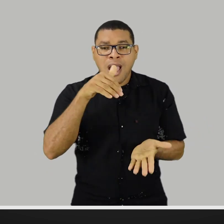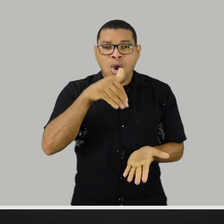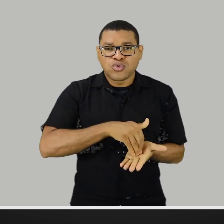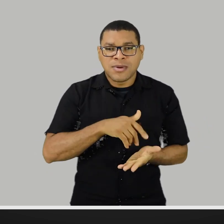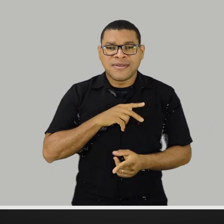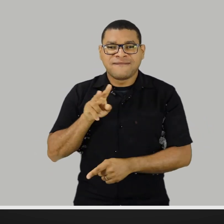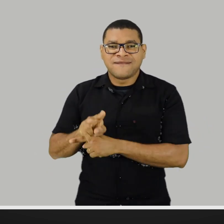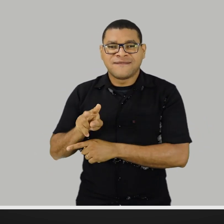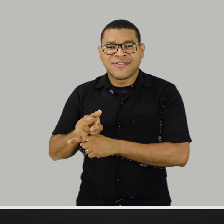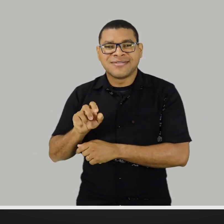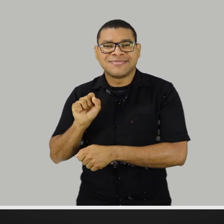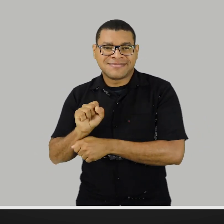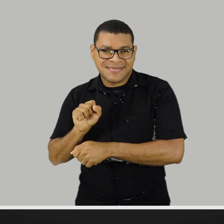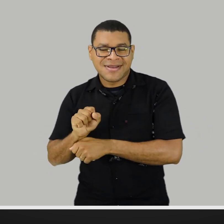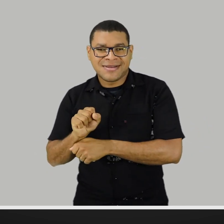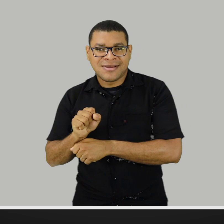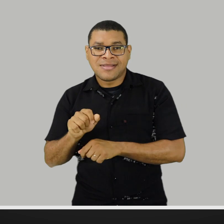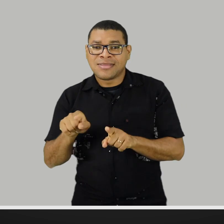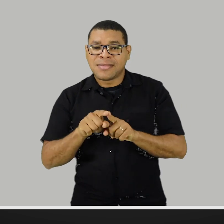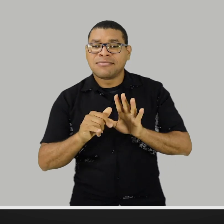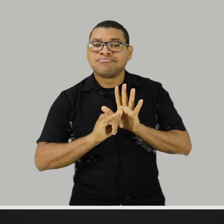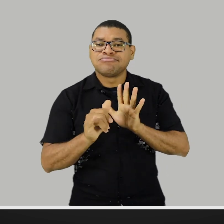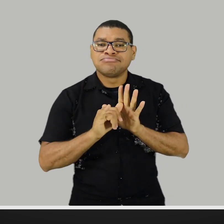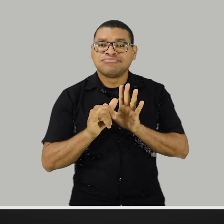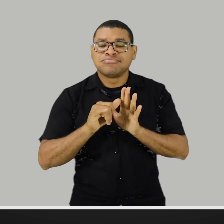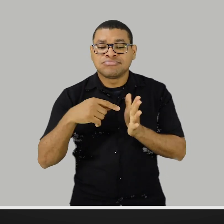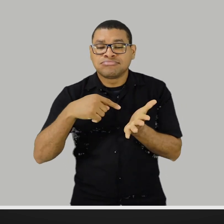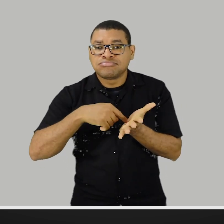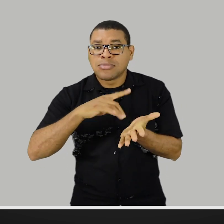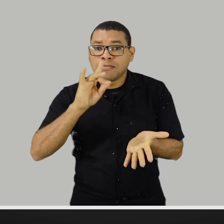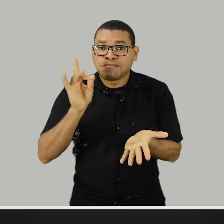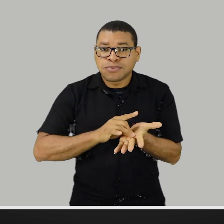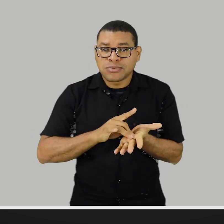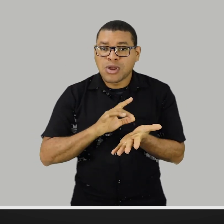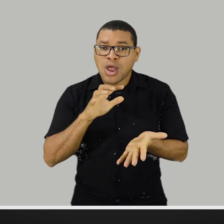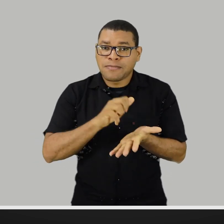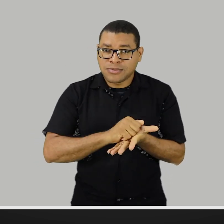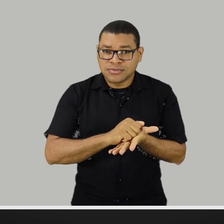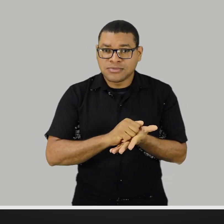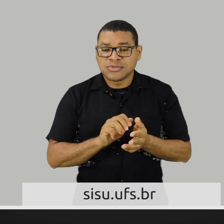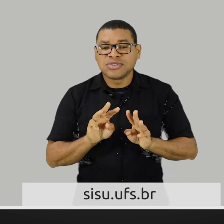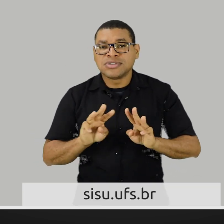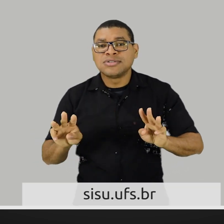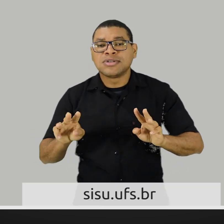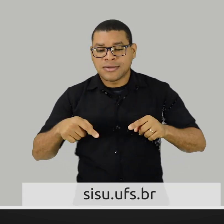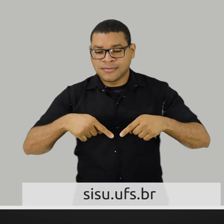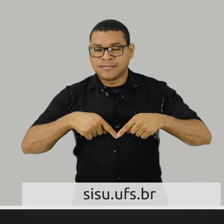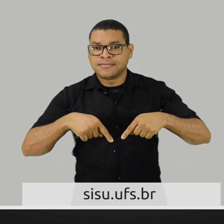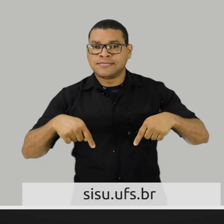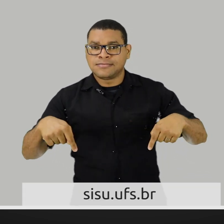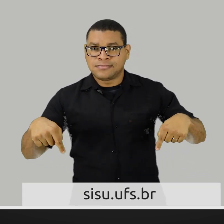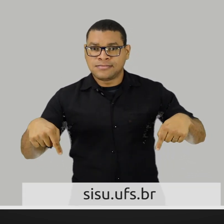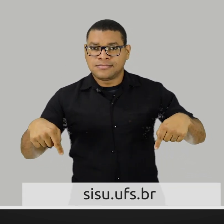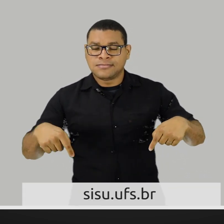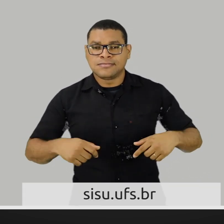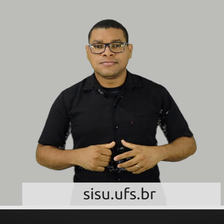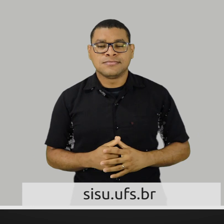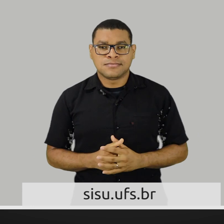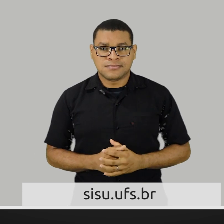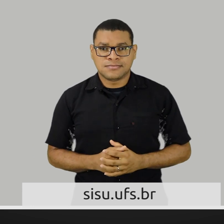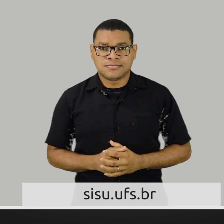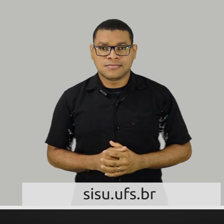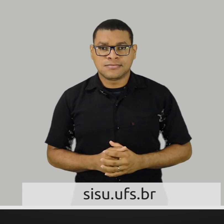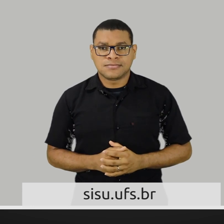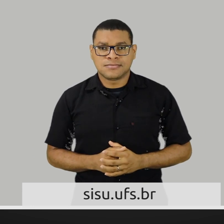como o edital de convocação para confirmação de matrícula no site sisu.ufs.br